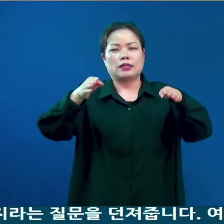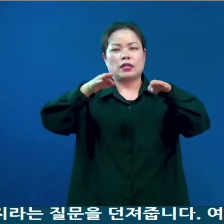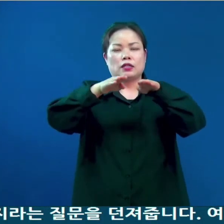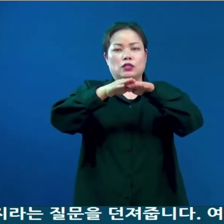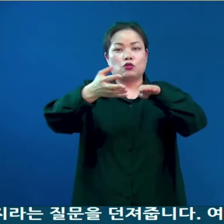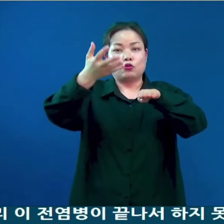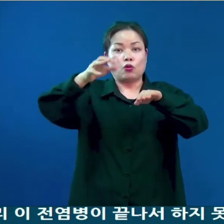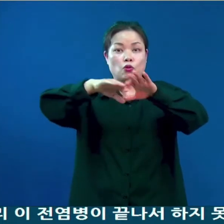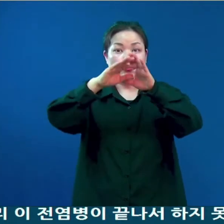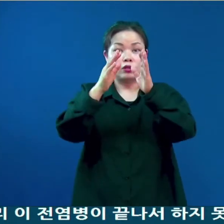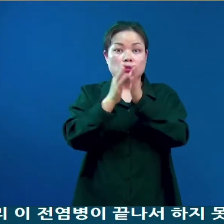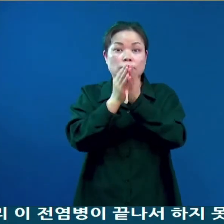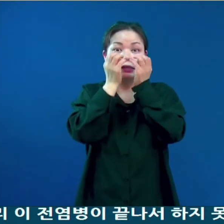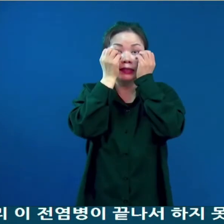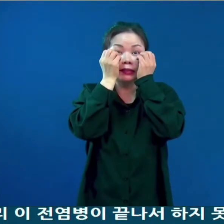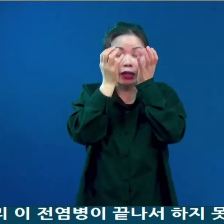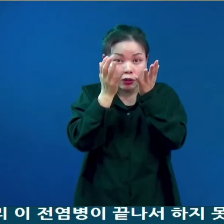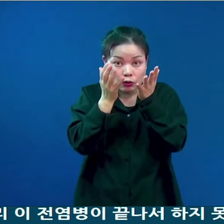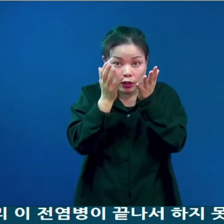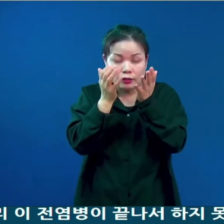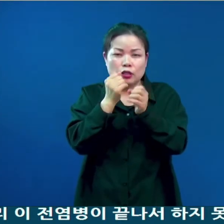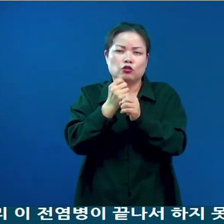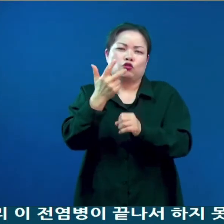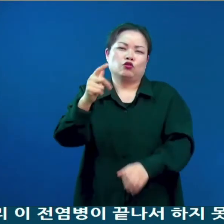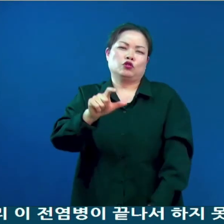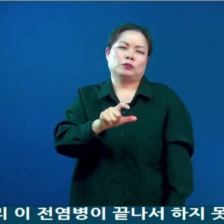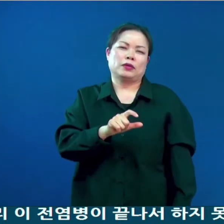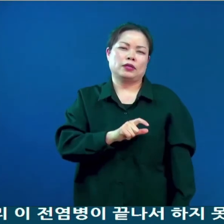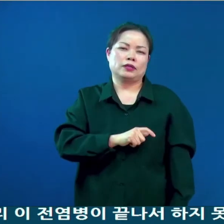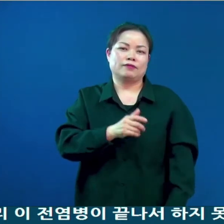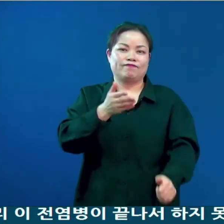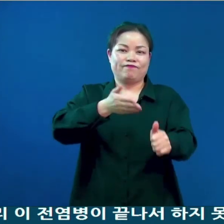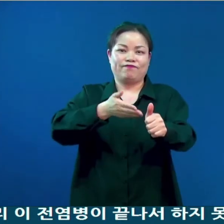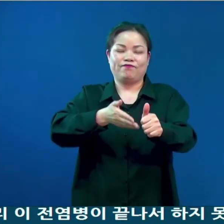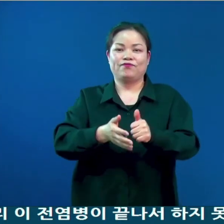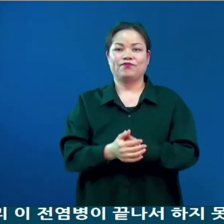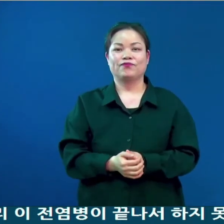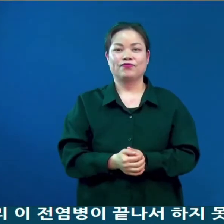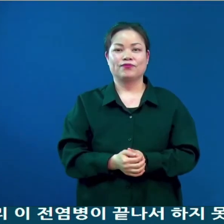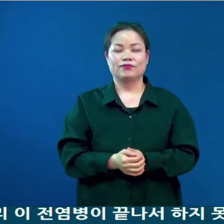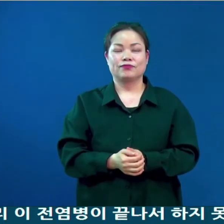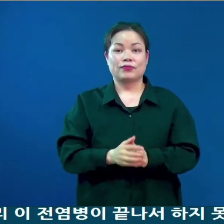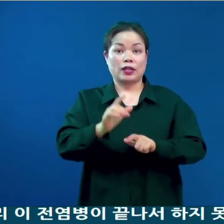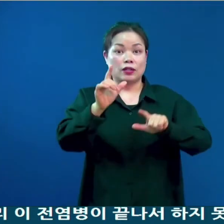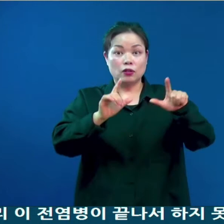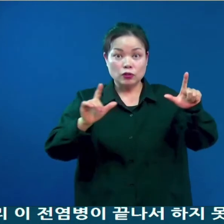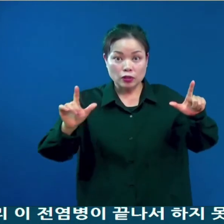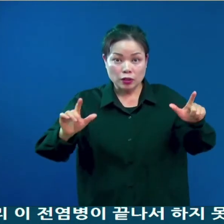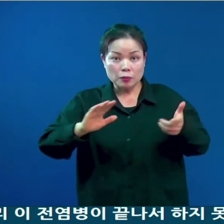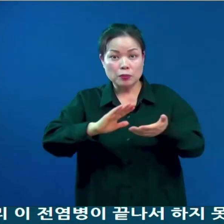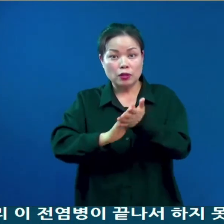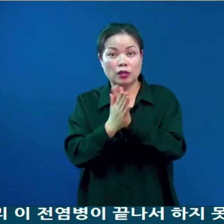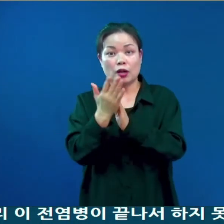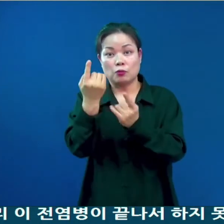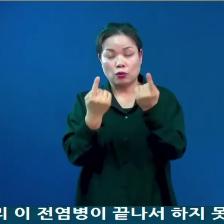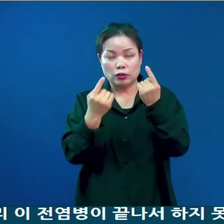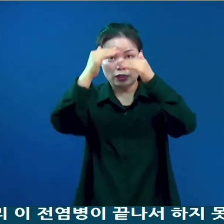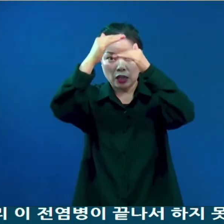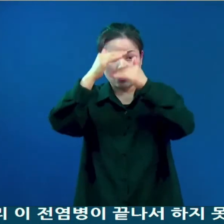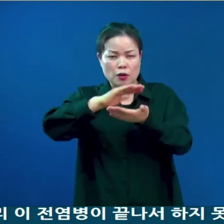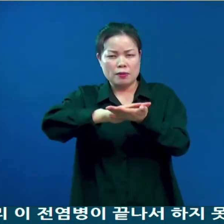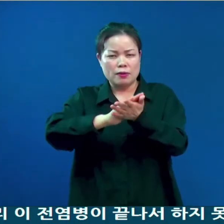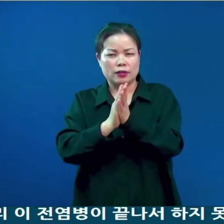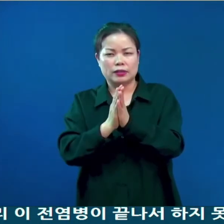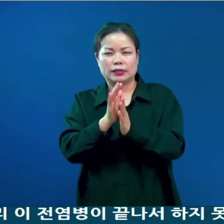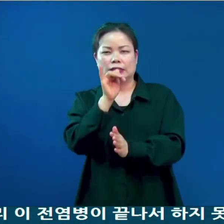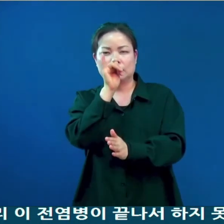위에 온전히 다시 새롭게 세워지기를 주님의 이름으로 부탁드립니다. 형태적인 변화보다 내용의 변화가